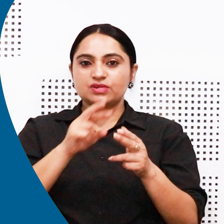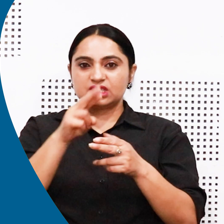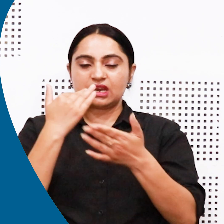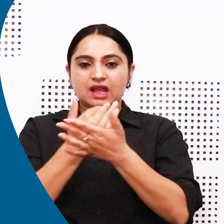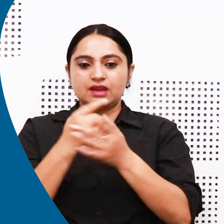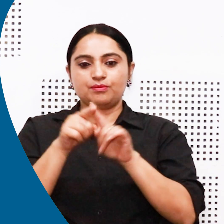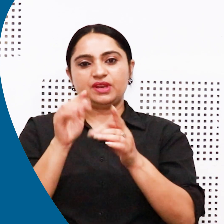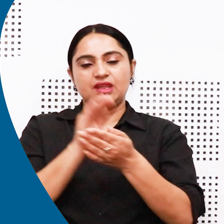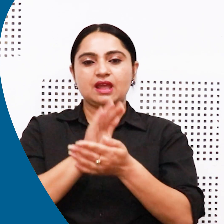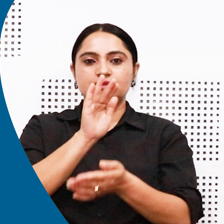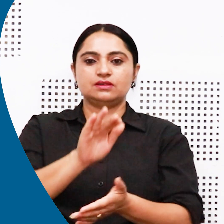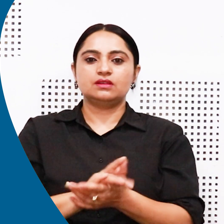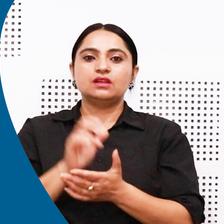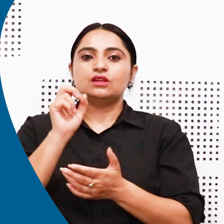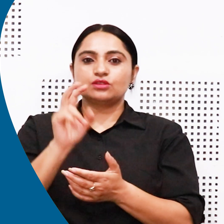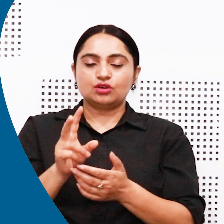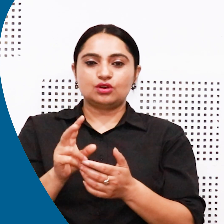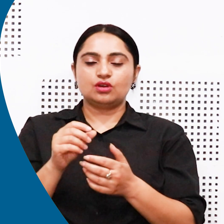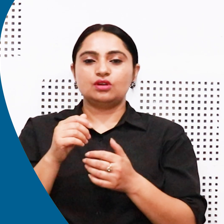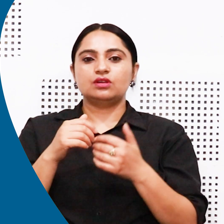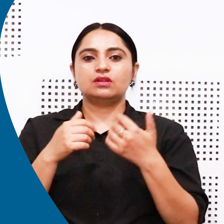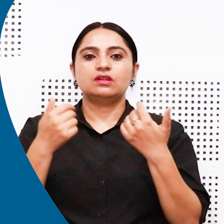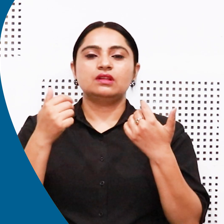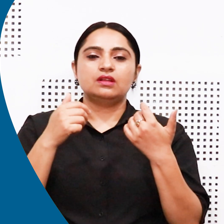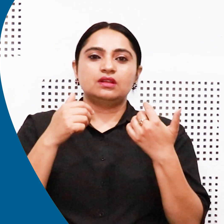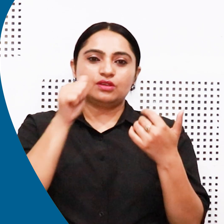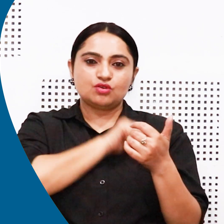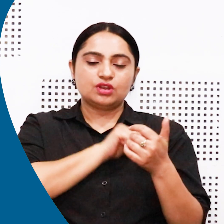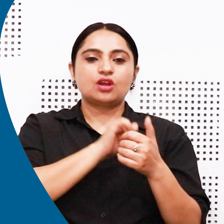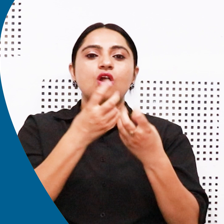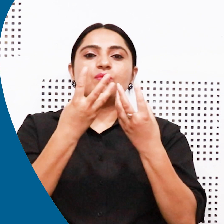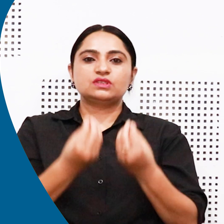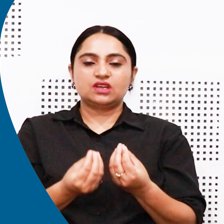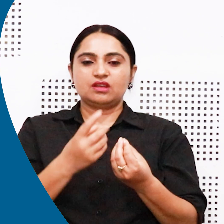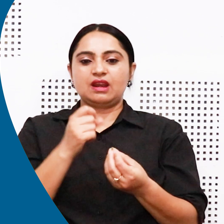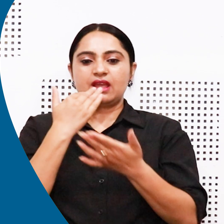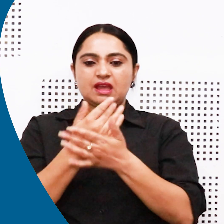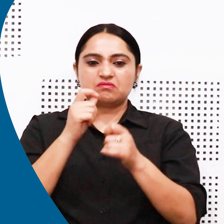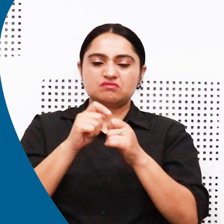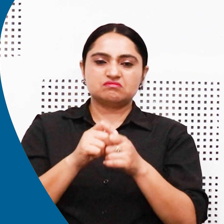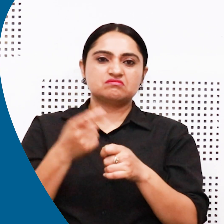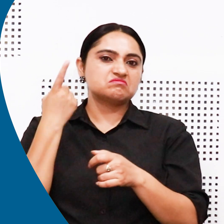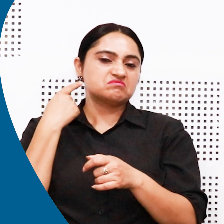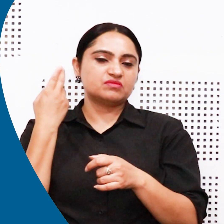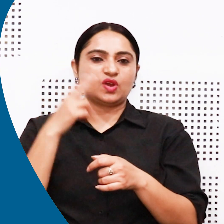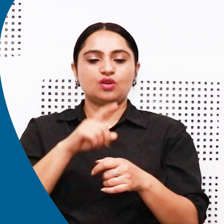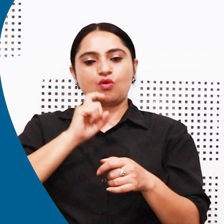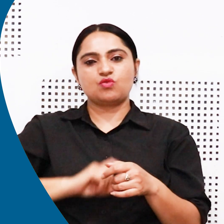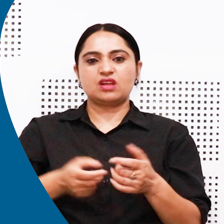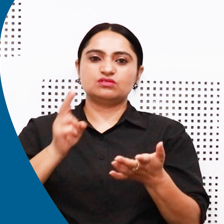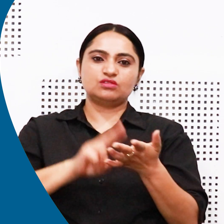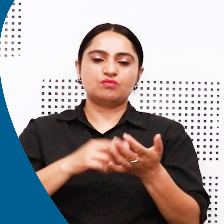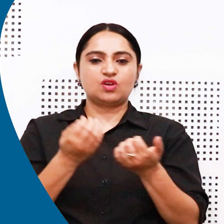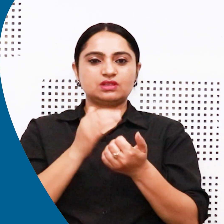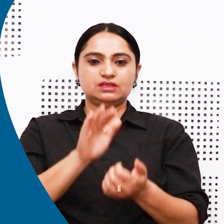कार्यक्रम पनि छुट्याएका छन्। तर यौनिक अल्पसंख्यकका लागि कार्यक्रम निर्माणमा व्यवस्था भएको गुनासो उनीहरूले अझै गर्दै